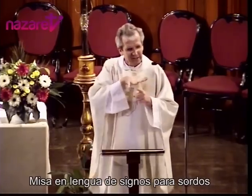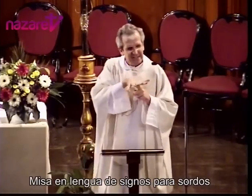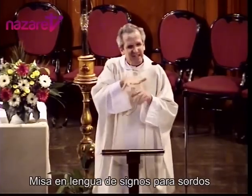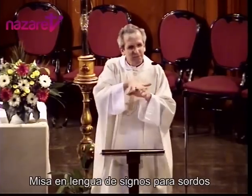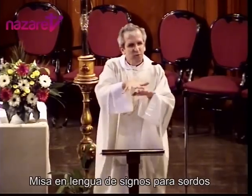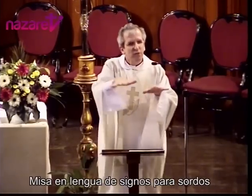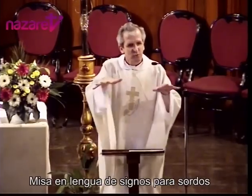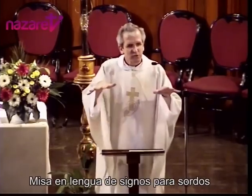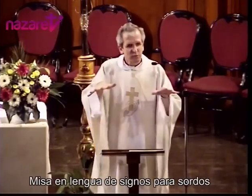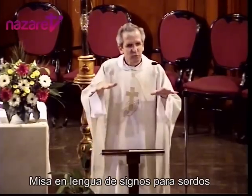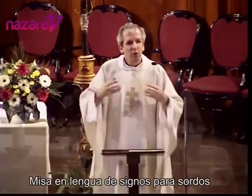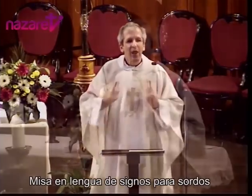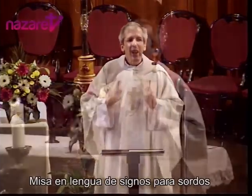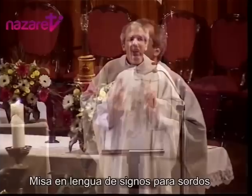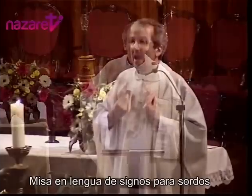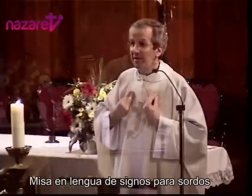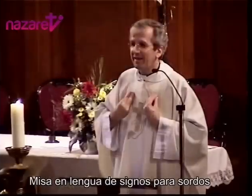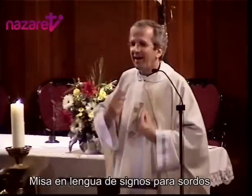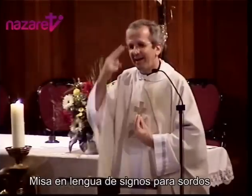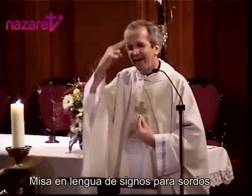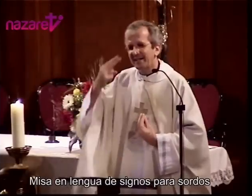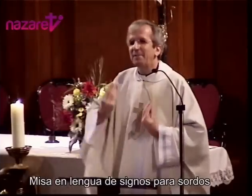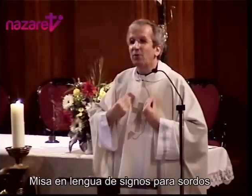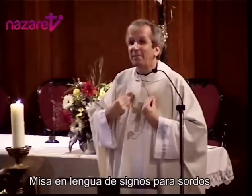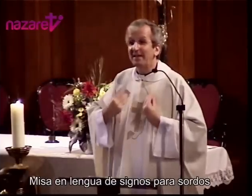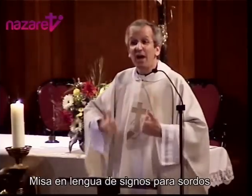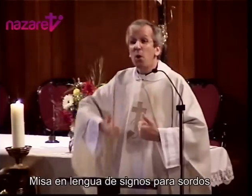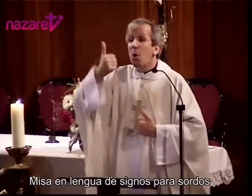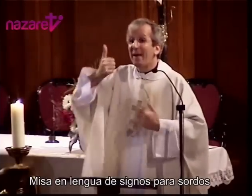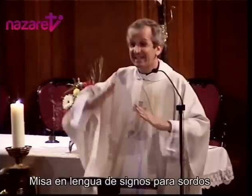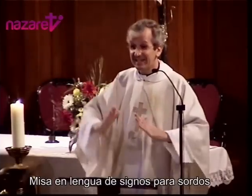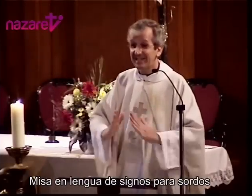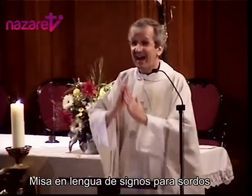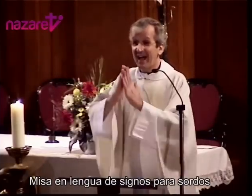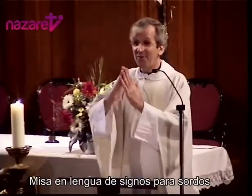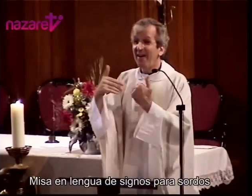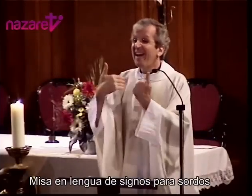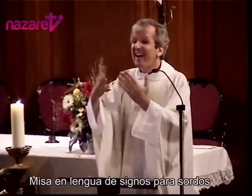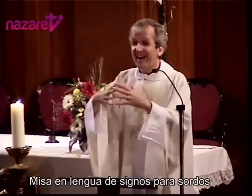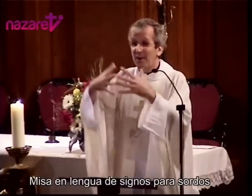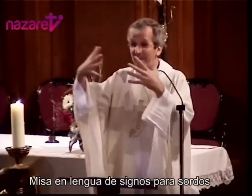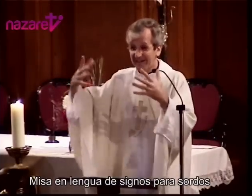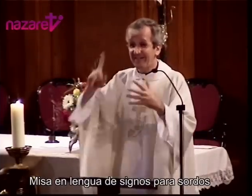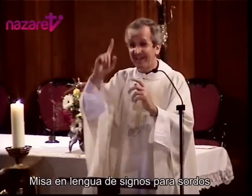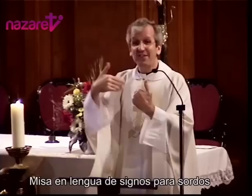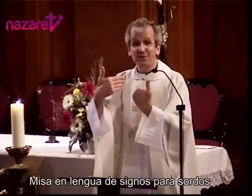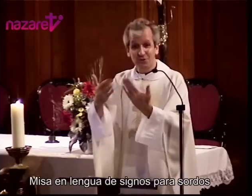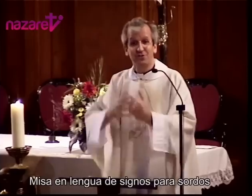está influyendo en nuestro mundo. La vida, el respeto a la vida. Lo más sagrado, el regalo más grande que Dios nos ha